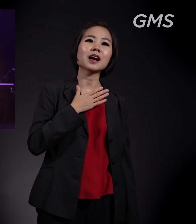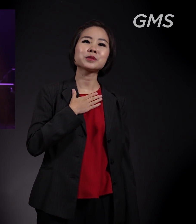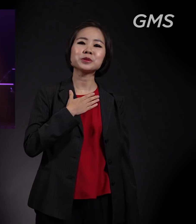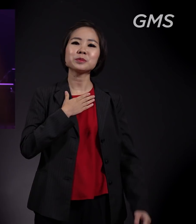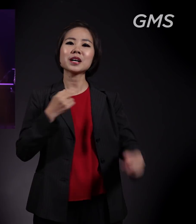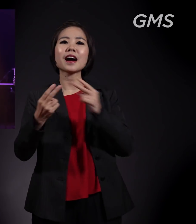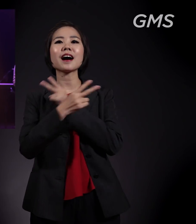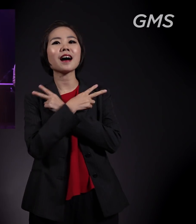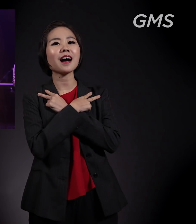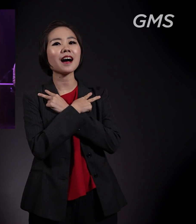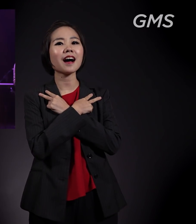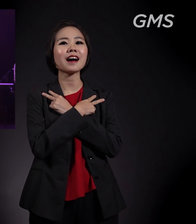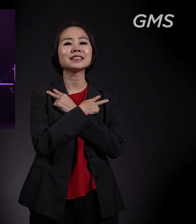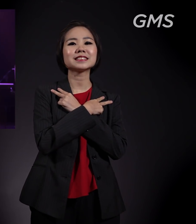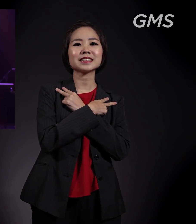Aku